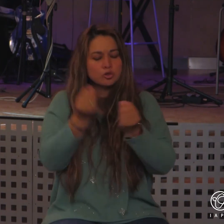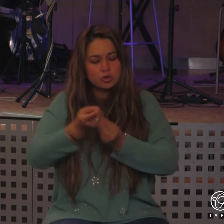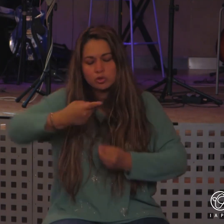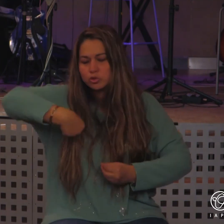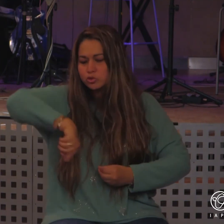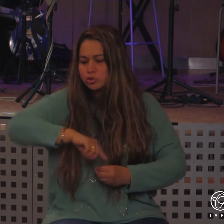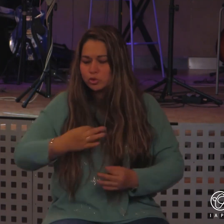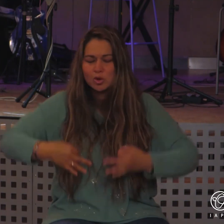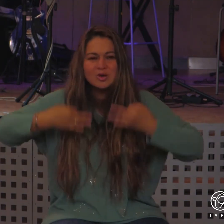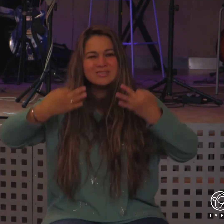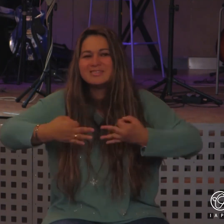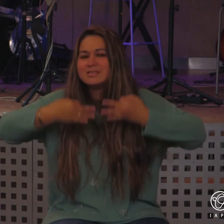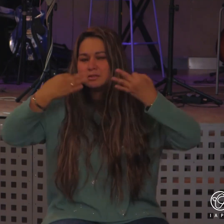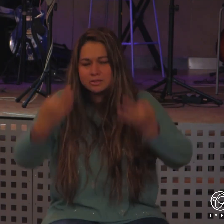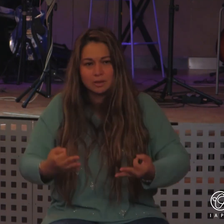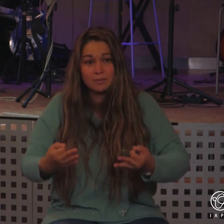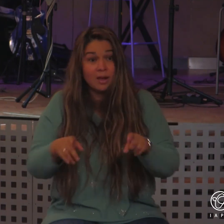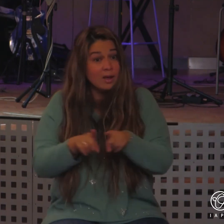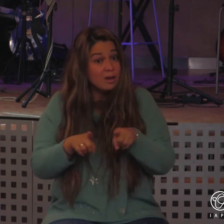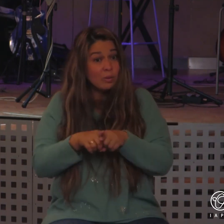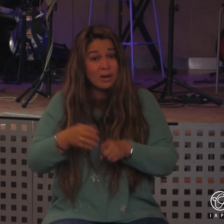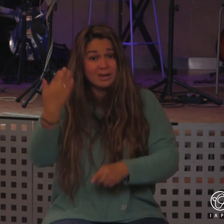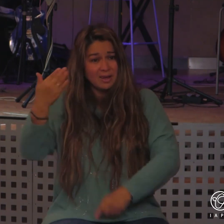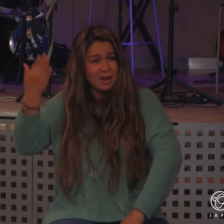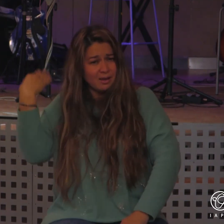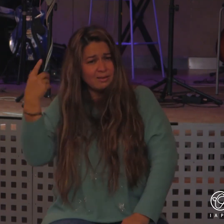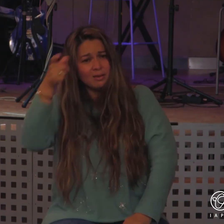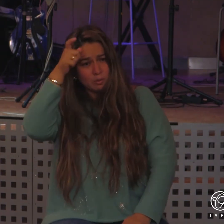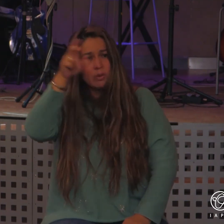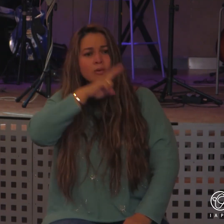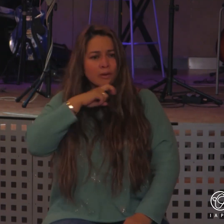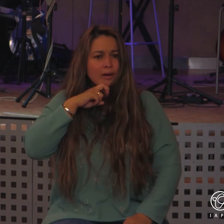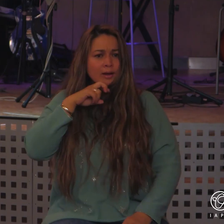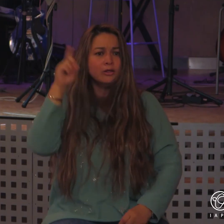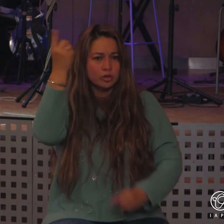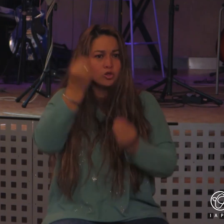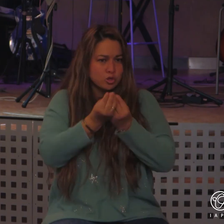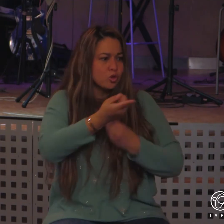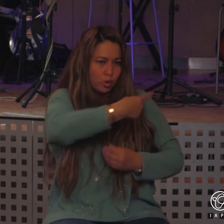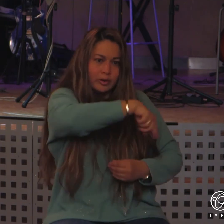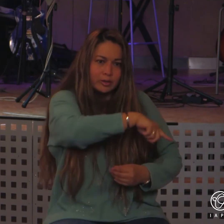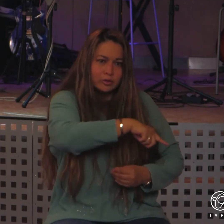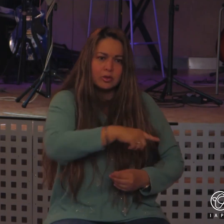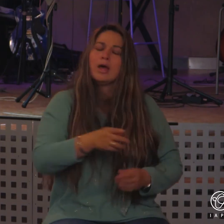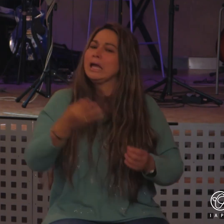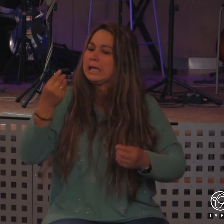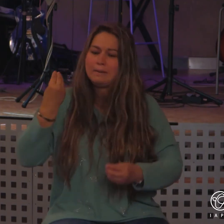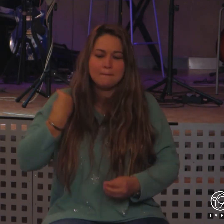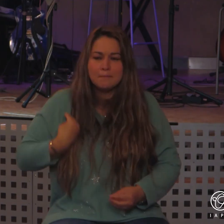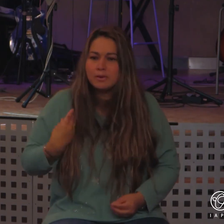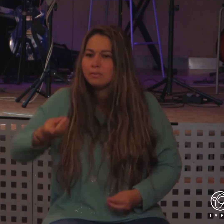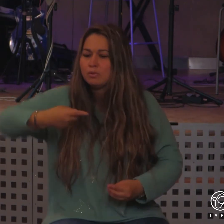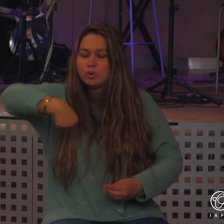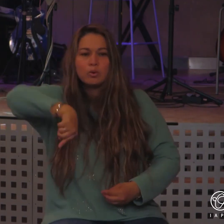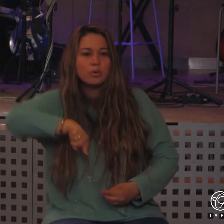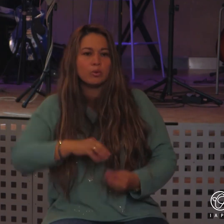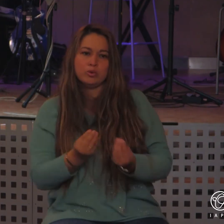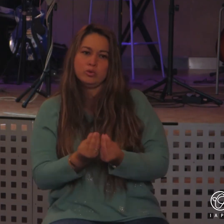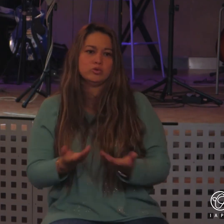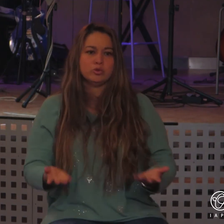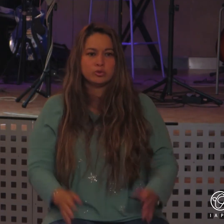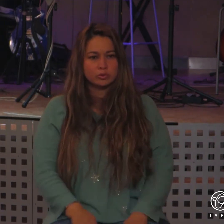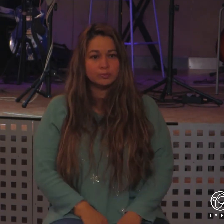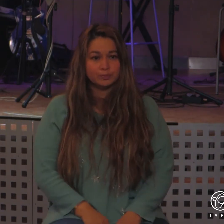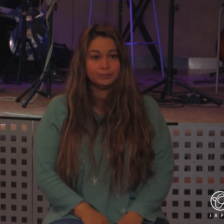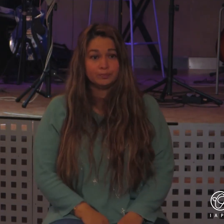nosotros. Igual que lo estuvo con Israel. Recuerda, ellos llegan a esta batalla, pero no es la primera que luchan contra los filisteos.